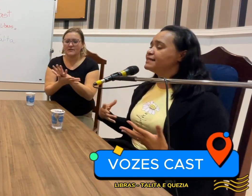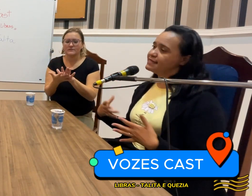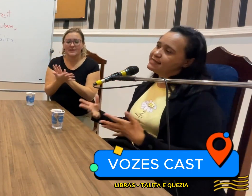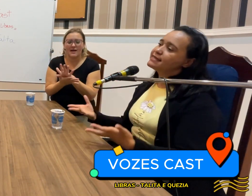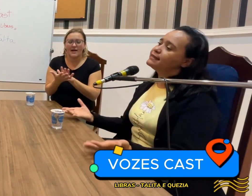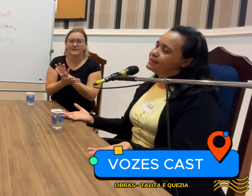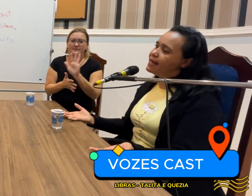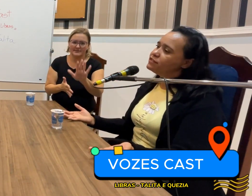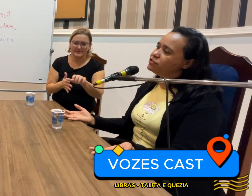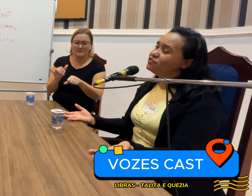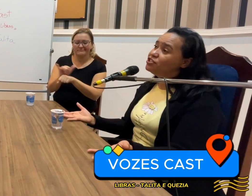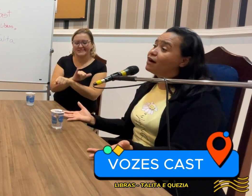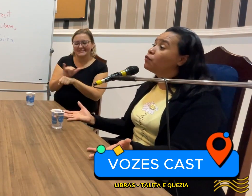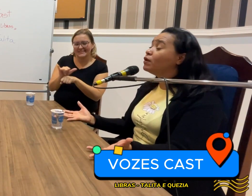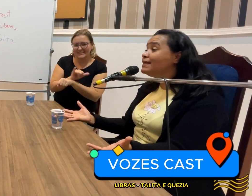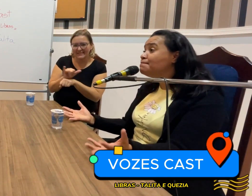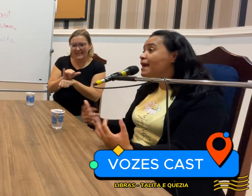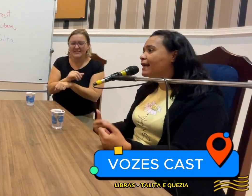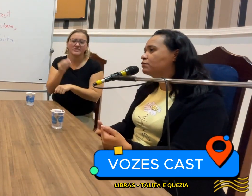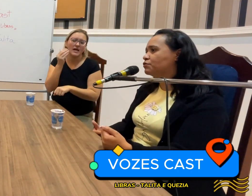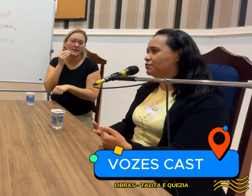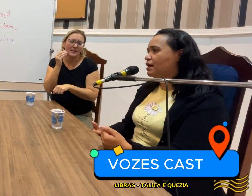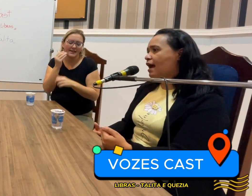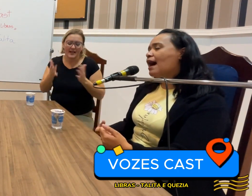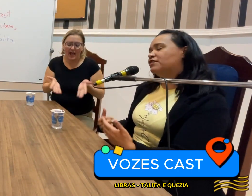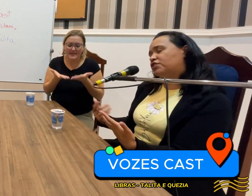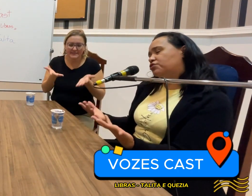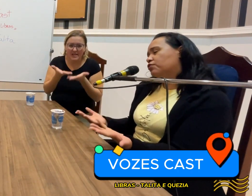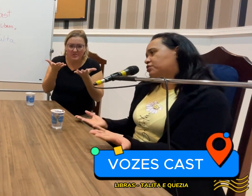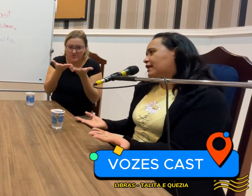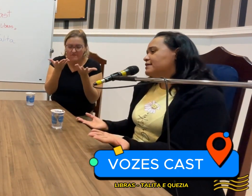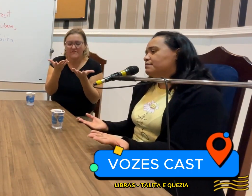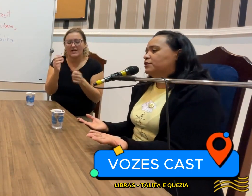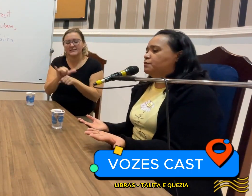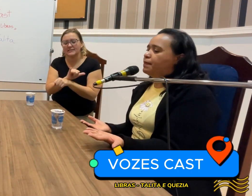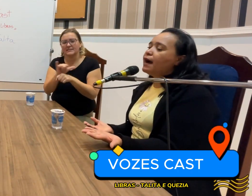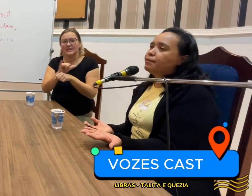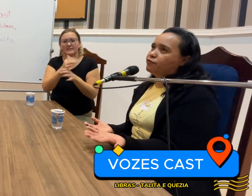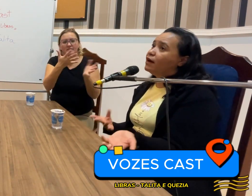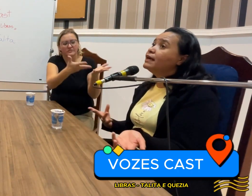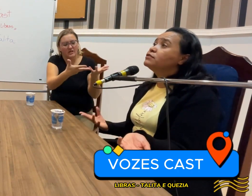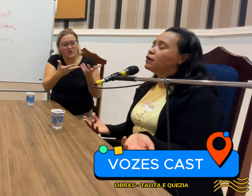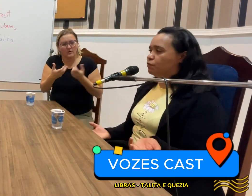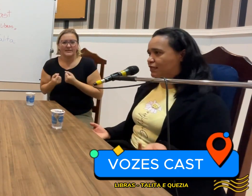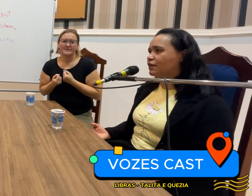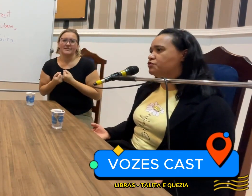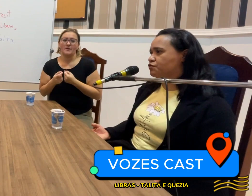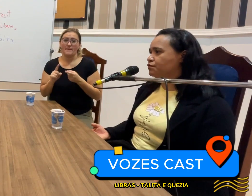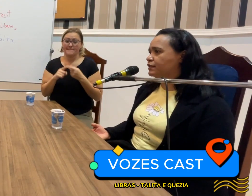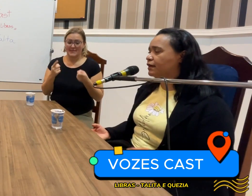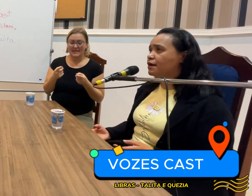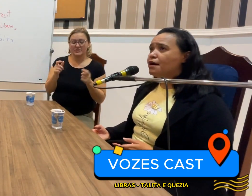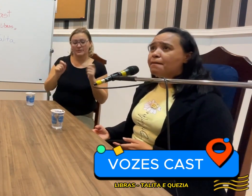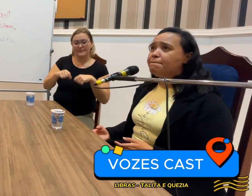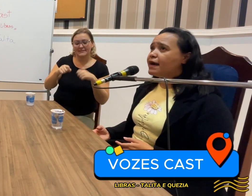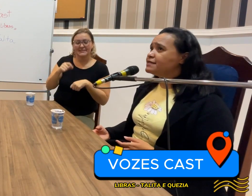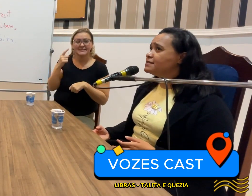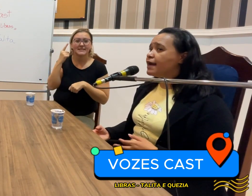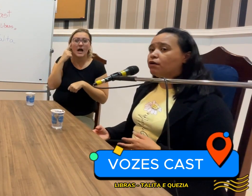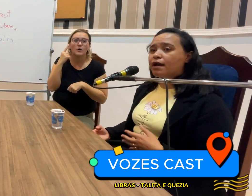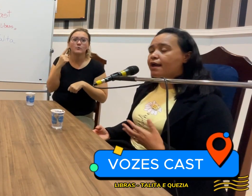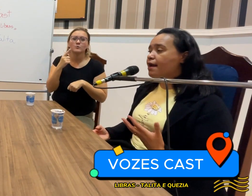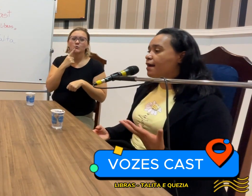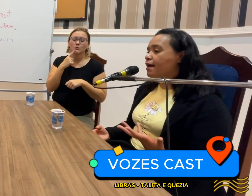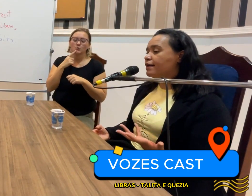promover essas estratégias de acolhimento. A gente hoje está nesse bate-papo falando da comunidade surda,